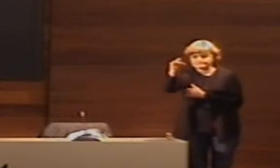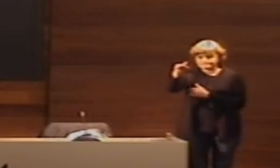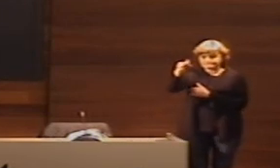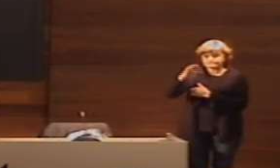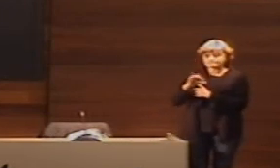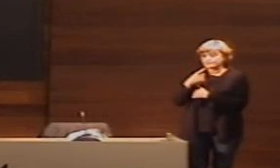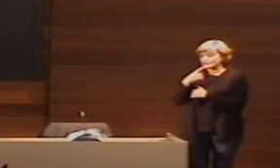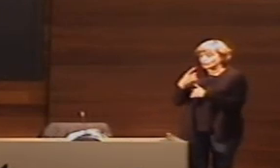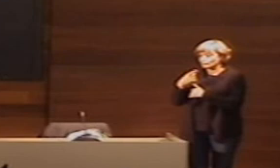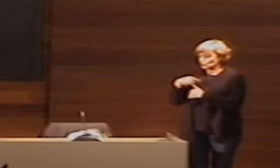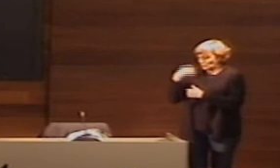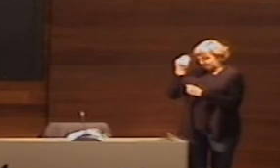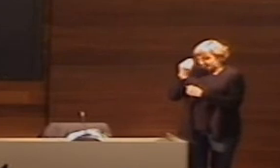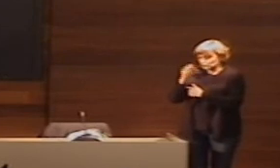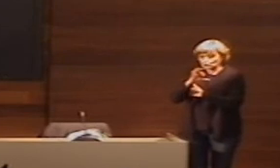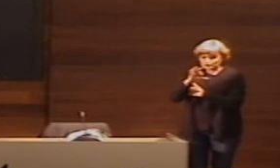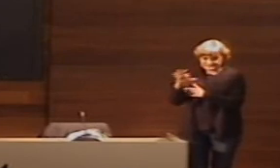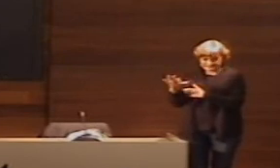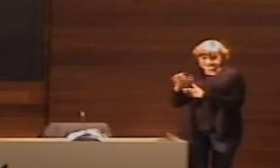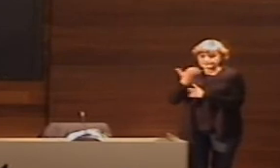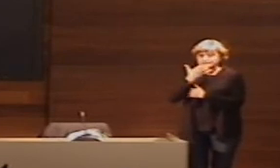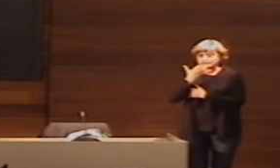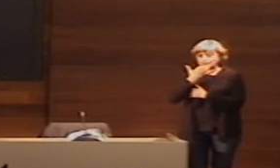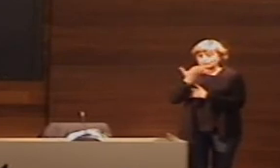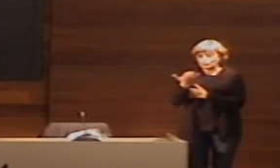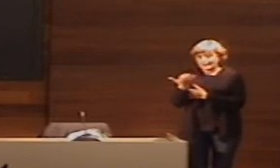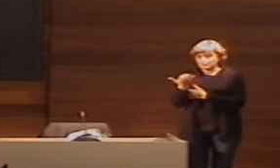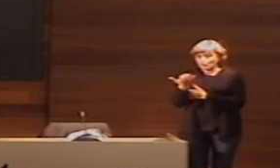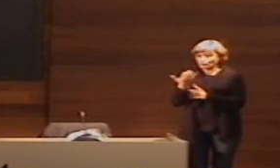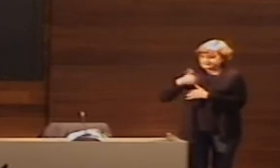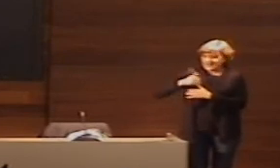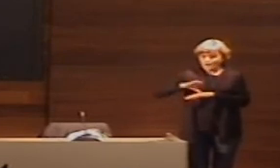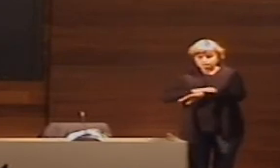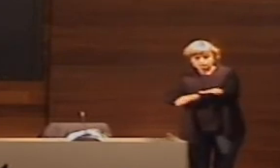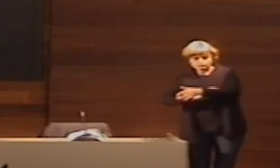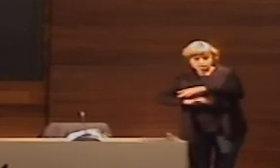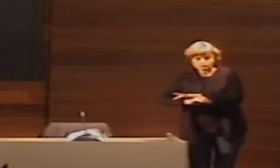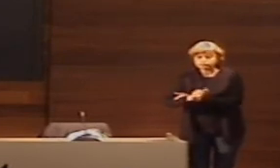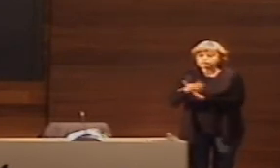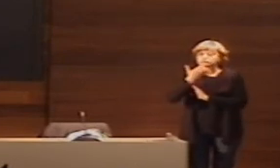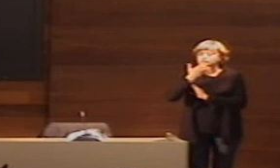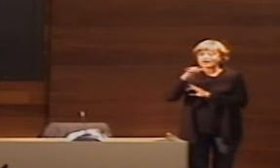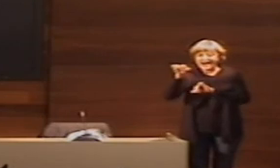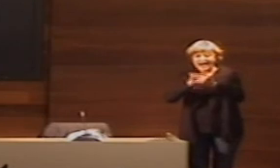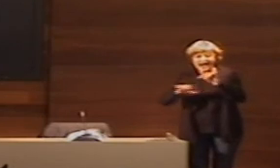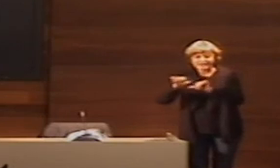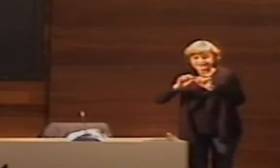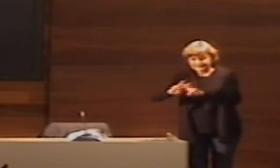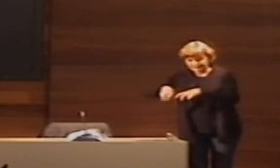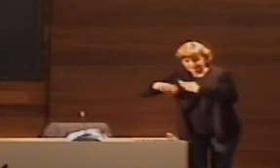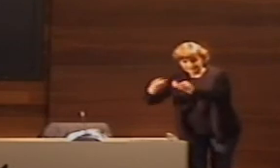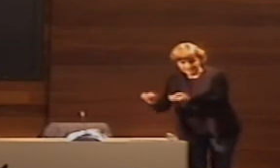Donosti sí toma medidas a nivel de vasos de reciclaje, aceite en todos los puestos, eso. Pero por experiencia del